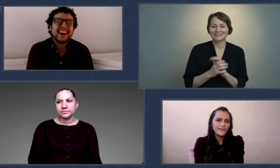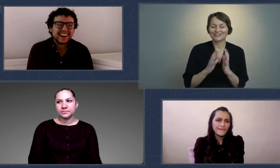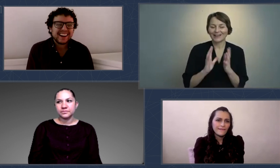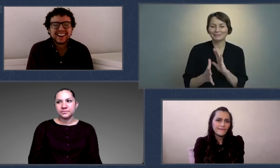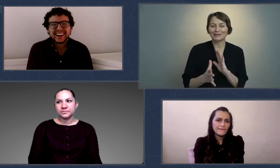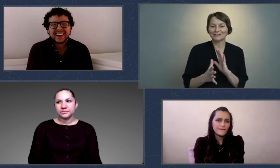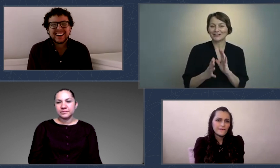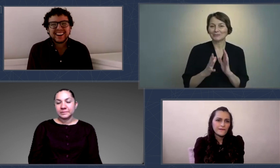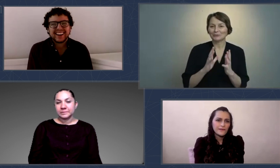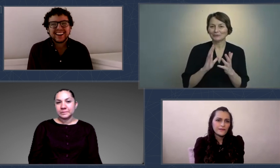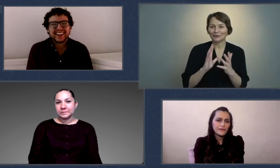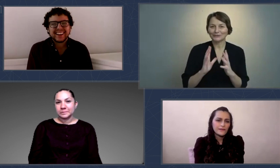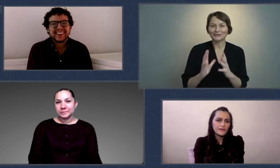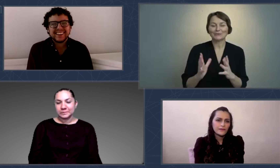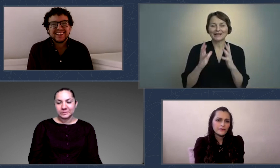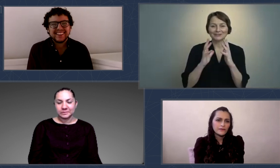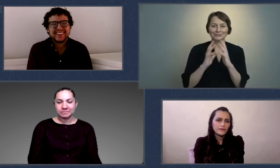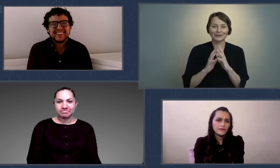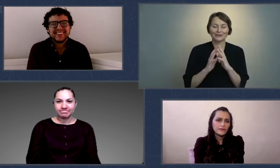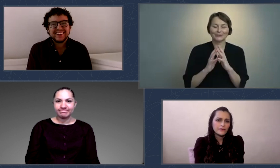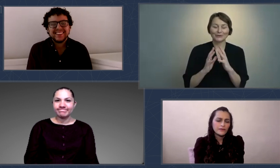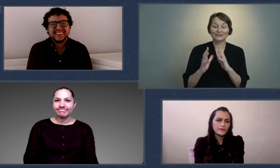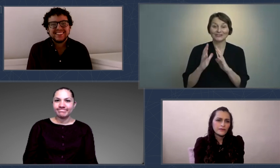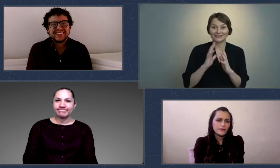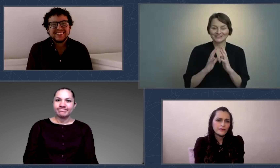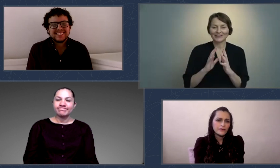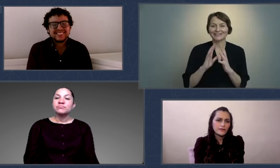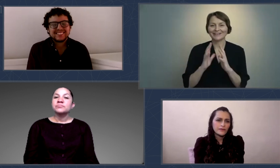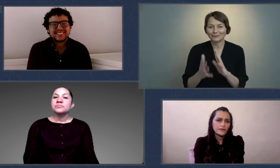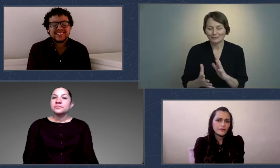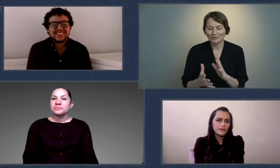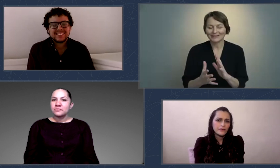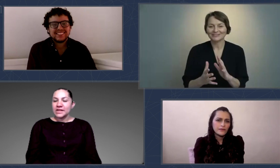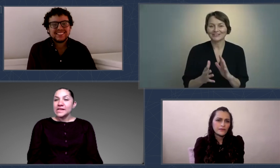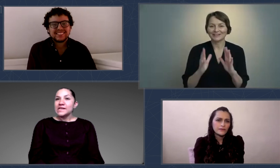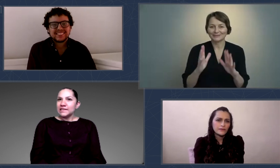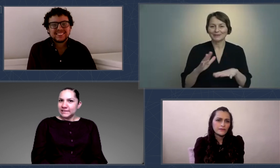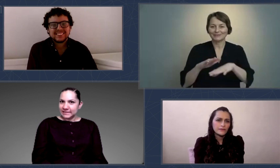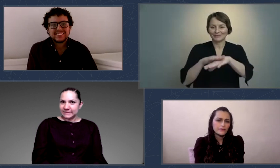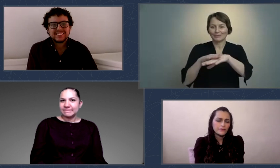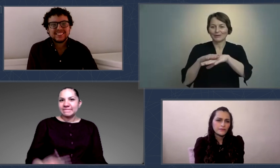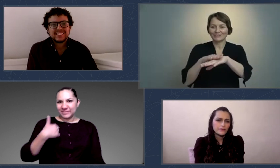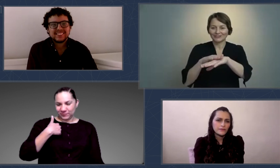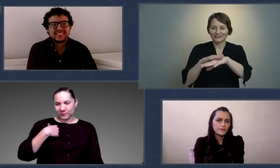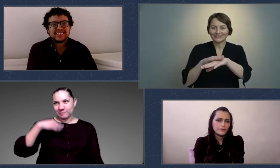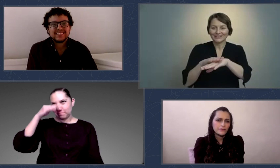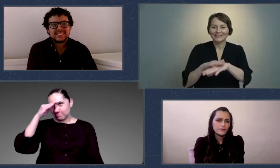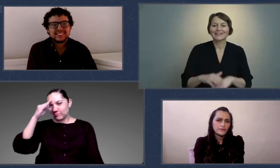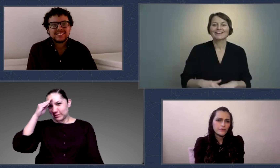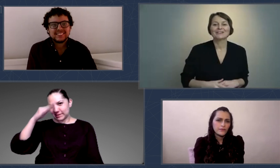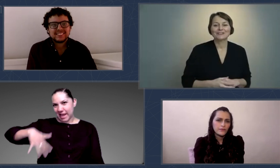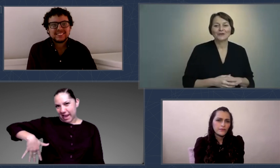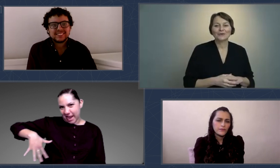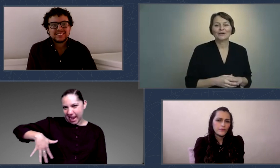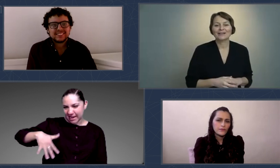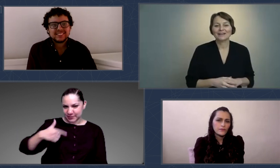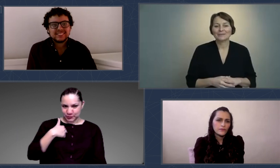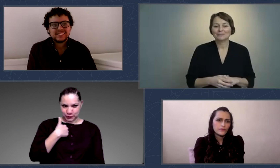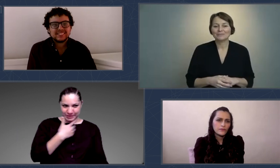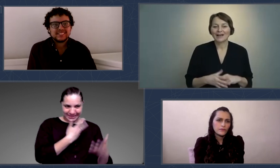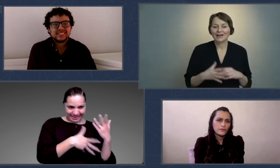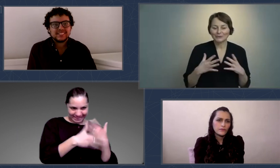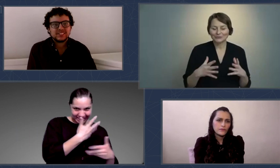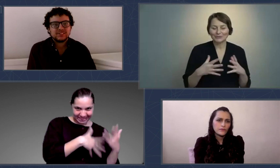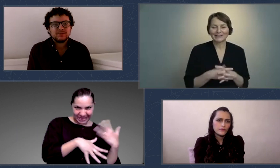Um, yeah, I was just saying, shall I sign or shall I speak? And I wanted Pregunto to si debería hacer señas o si